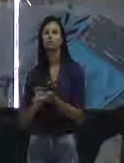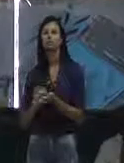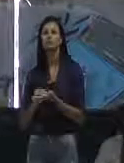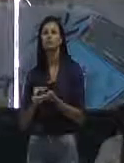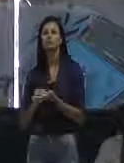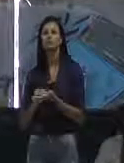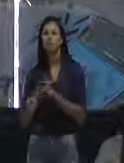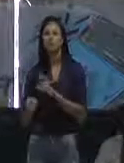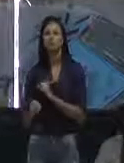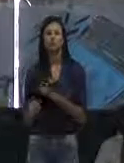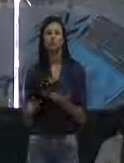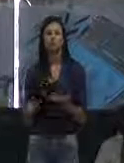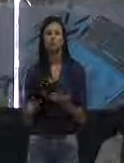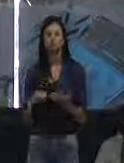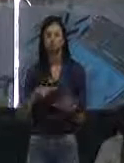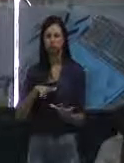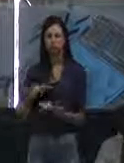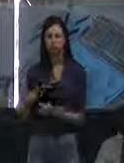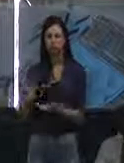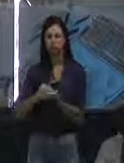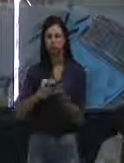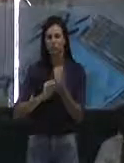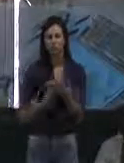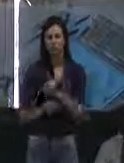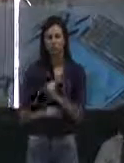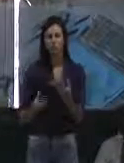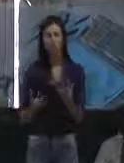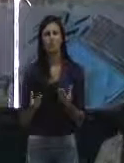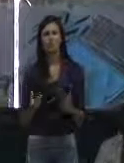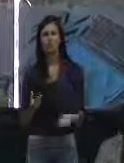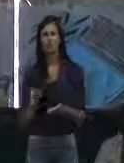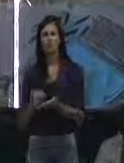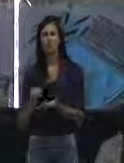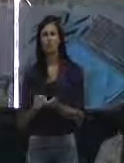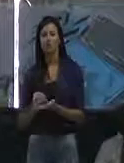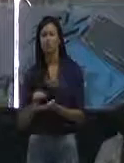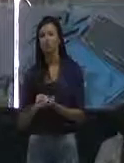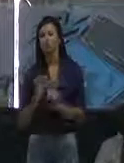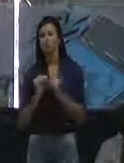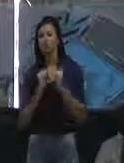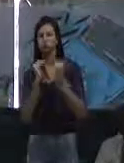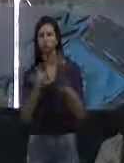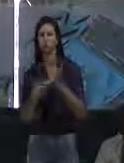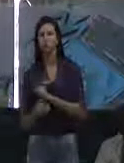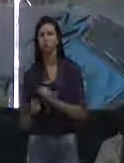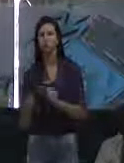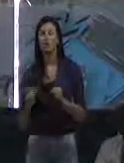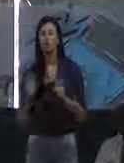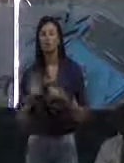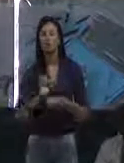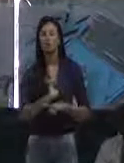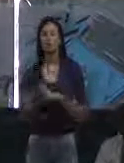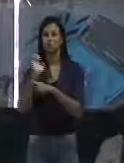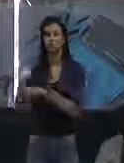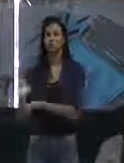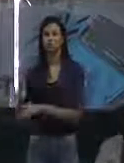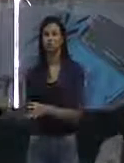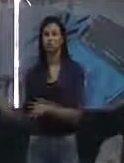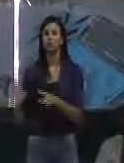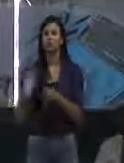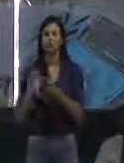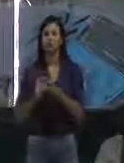um desamor terrível a cada dia. O desamor é crescente porque eu, O Estado é laico, eu posso dizer,